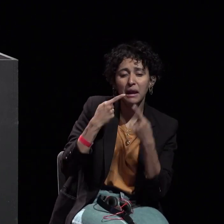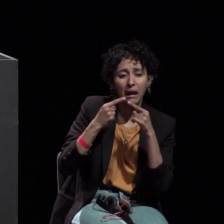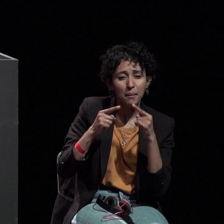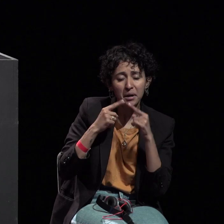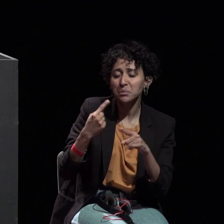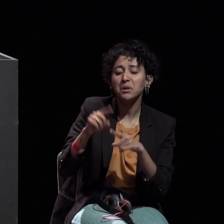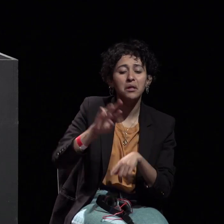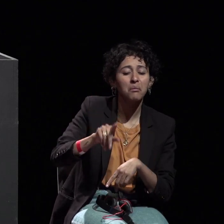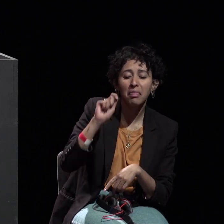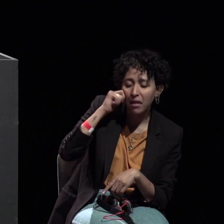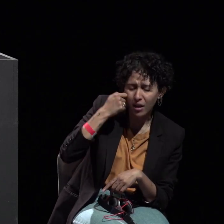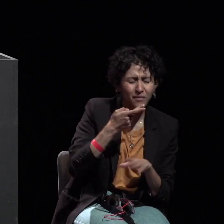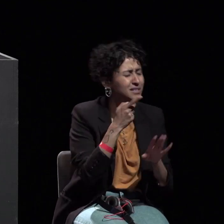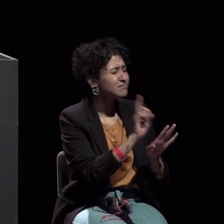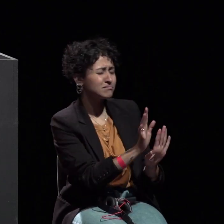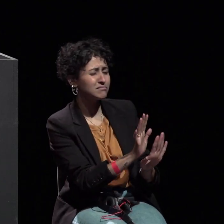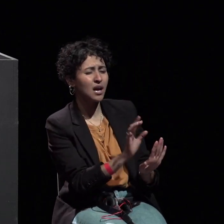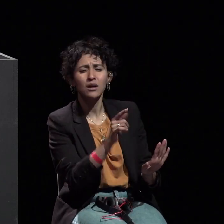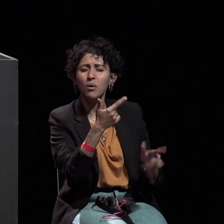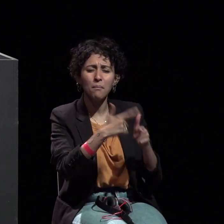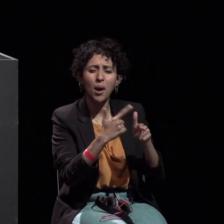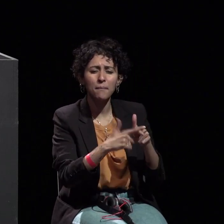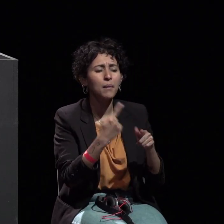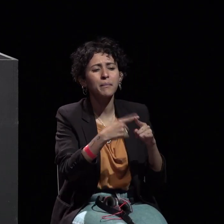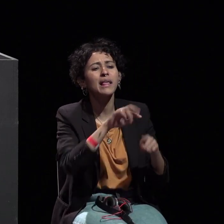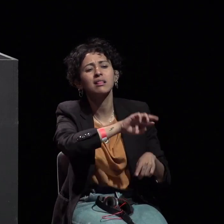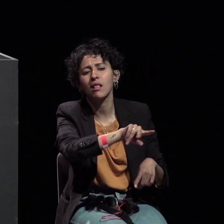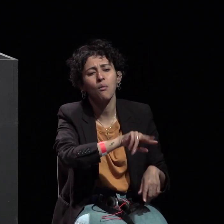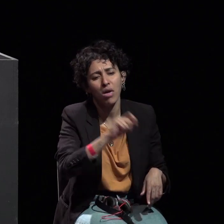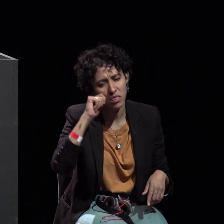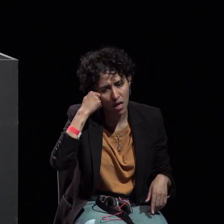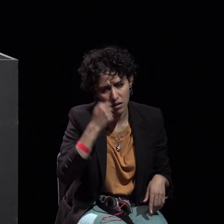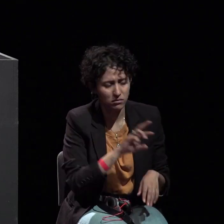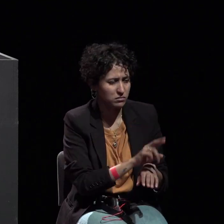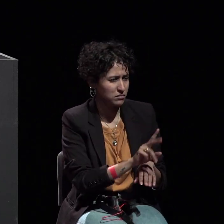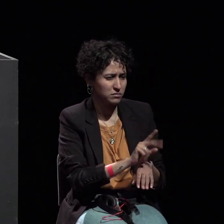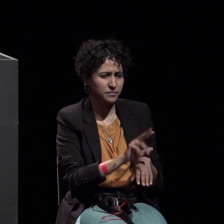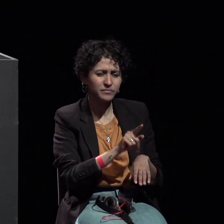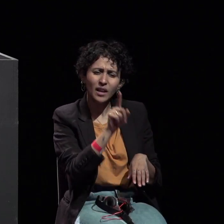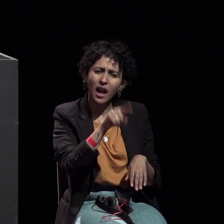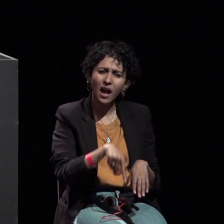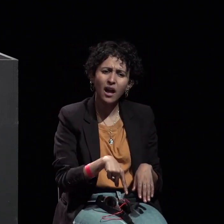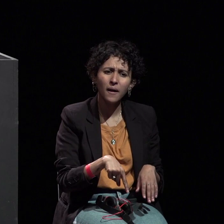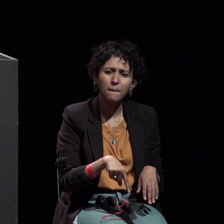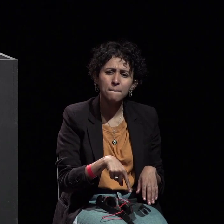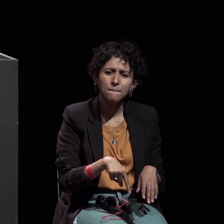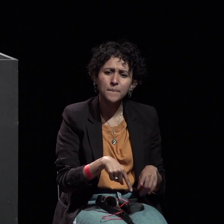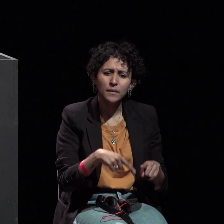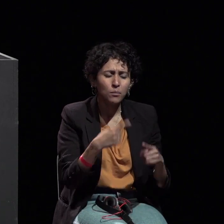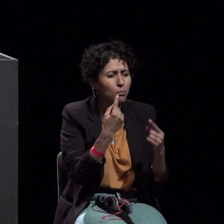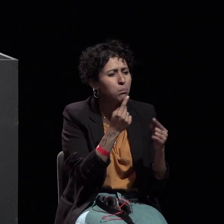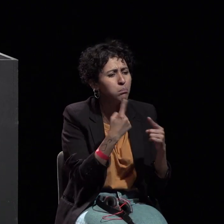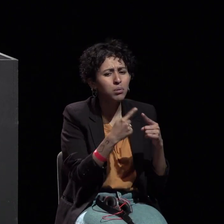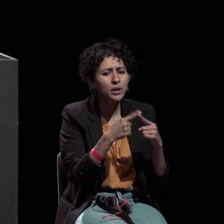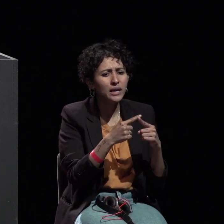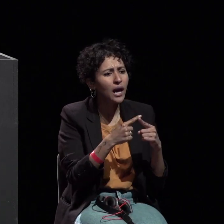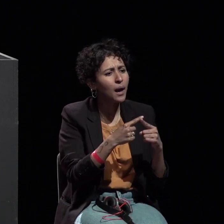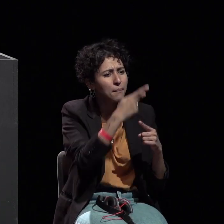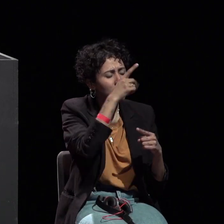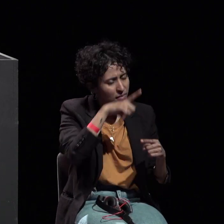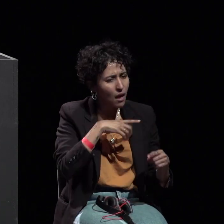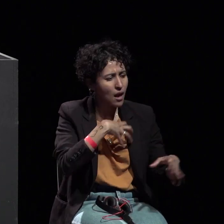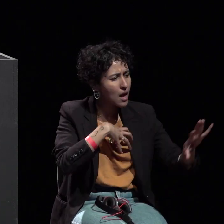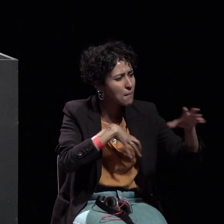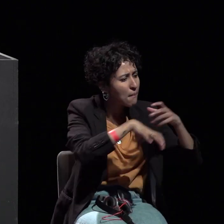é a comoção em relação ao corpo do rapaz de Curitiba, é a falta dela em todos os